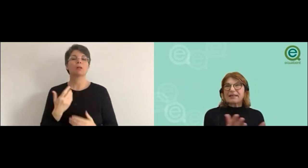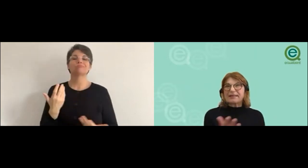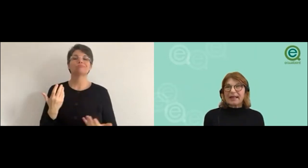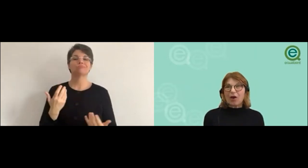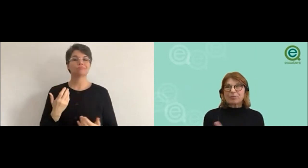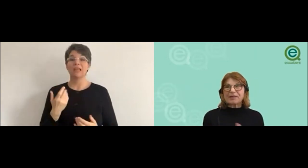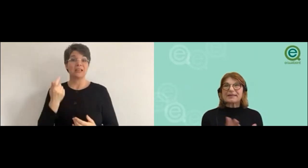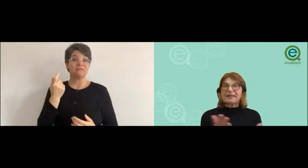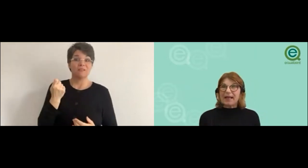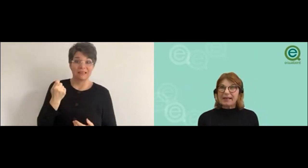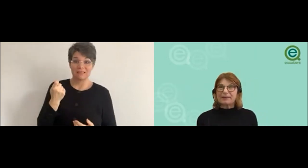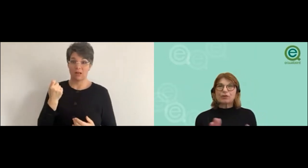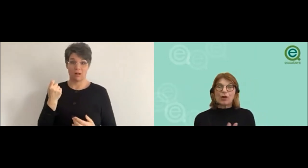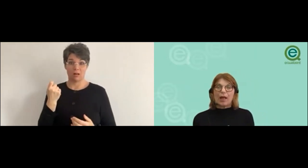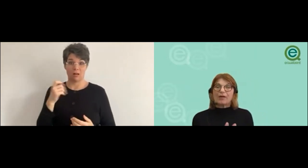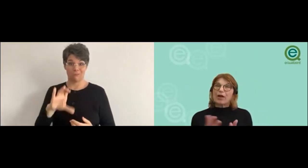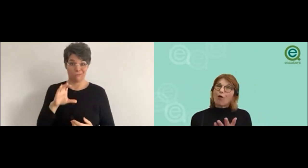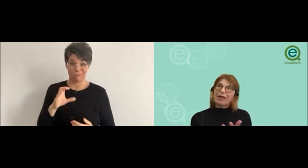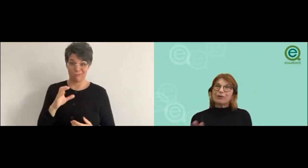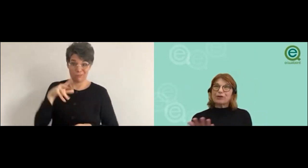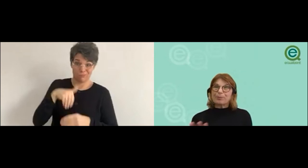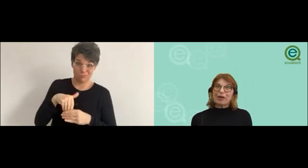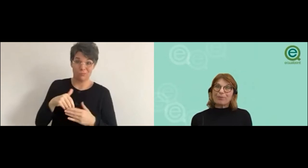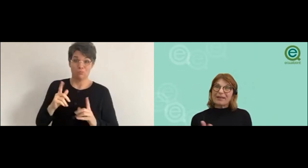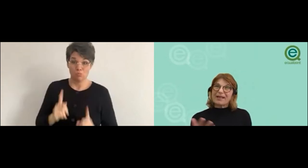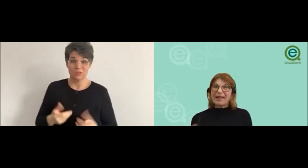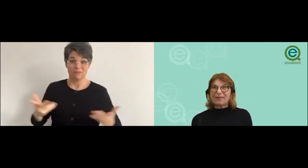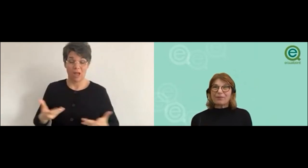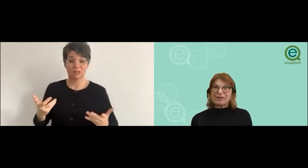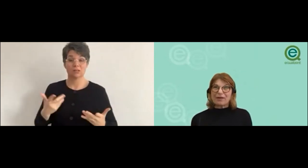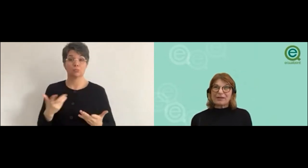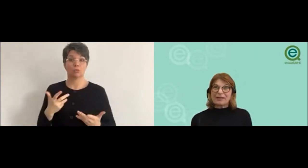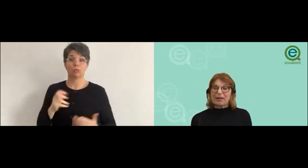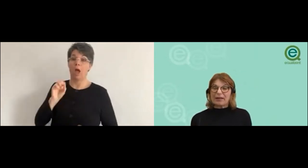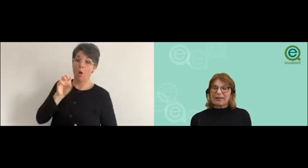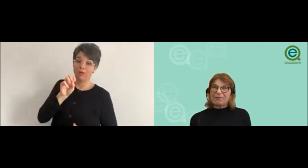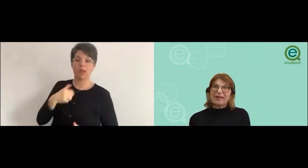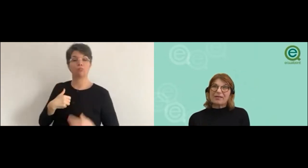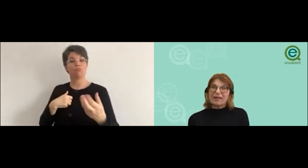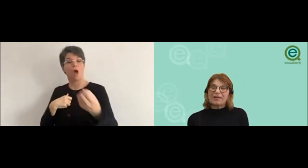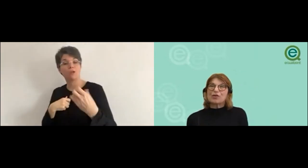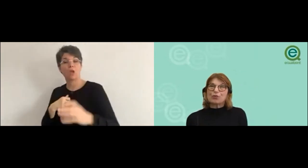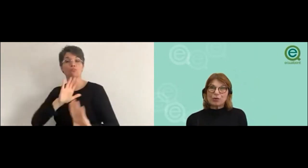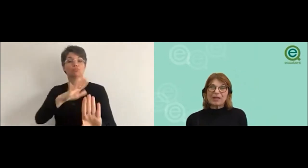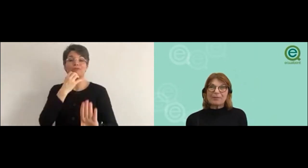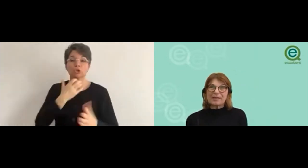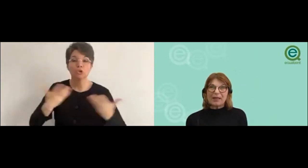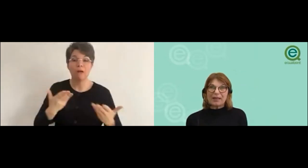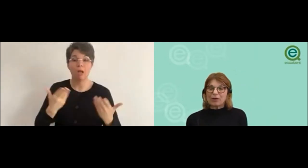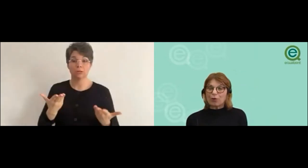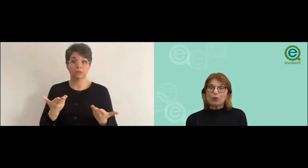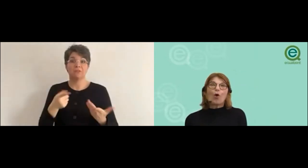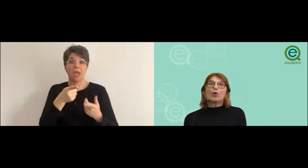welches finanzielle Ausmaß, was ist enthalten, also ein Aufklärungsgespräch auf beiden Seiten, welches Institut gibt es